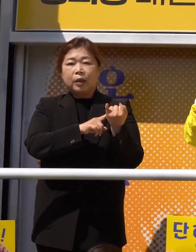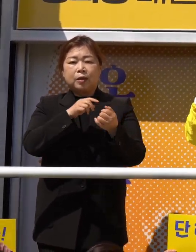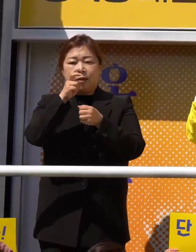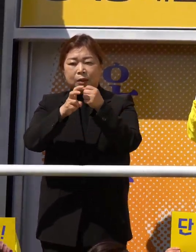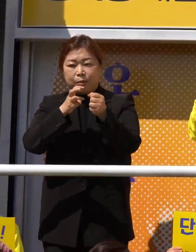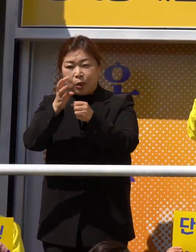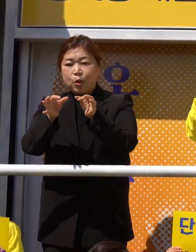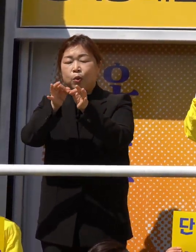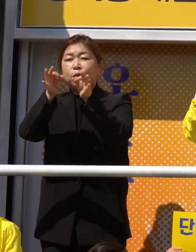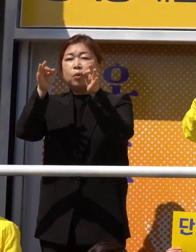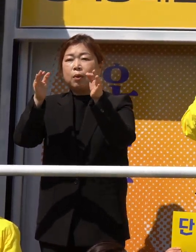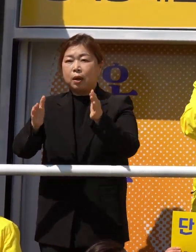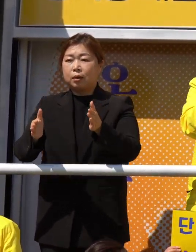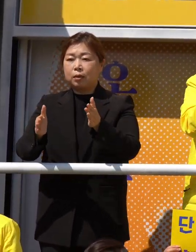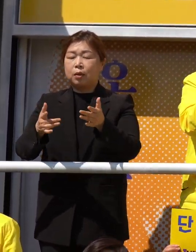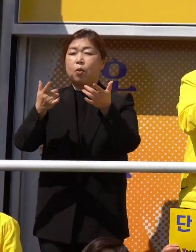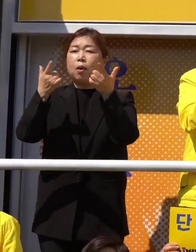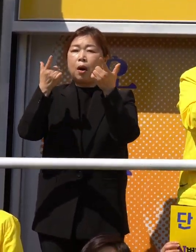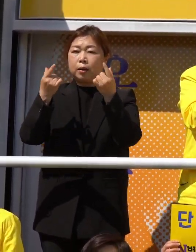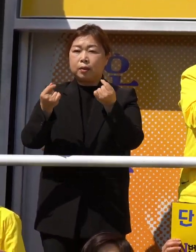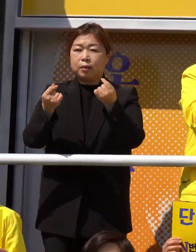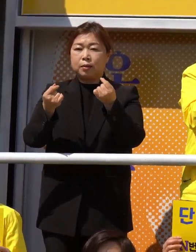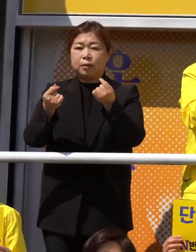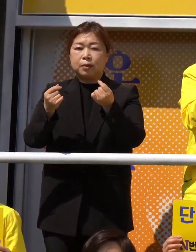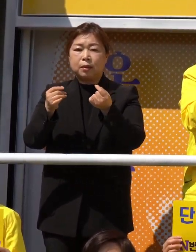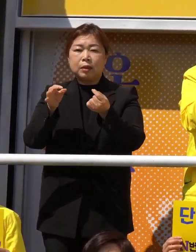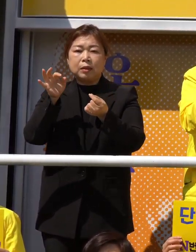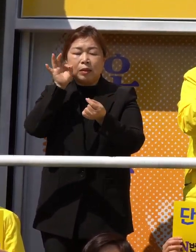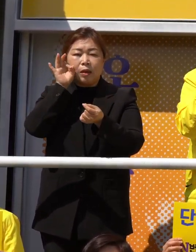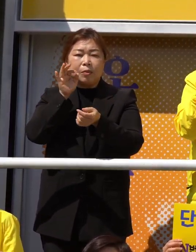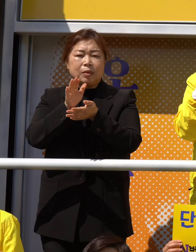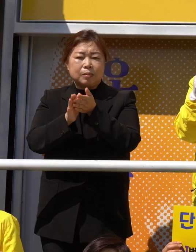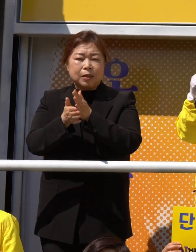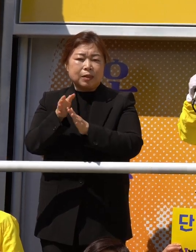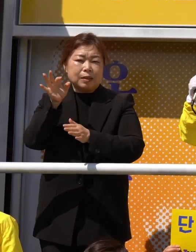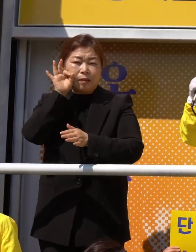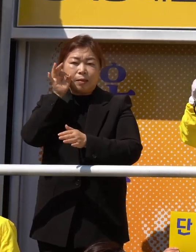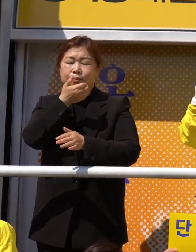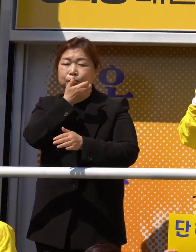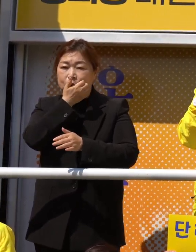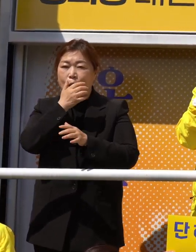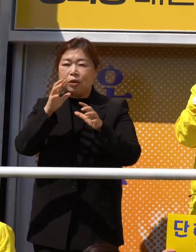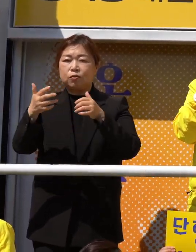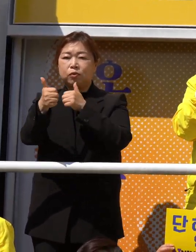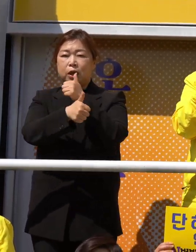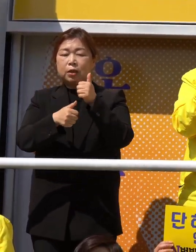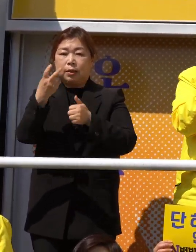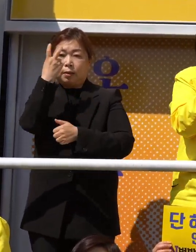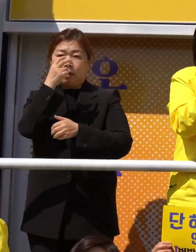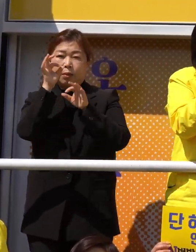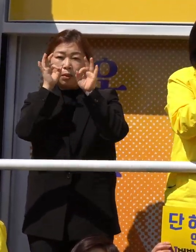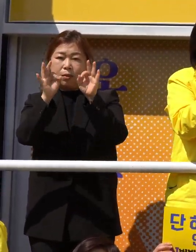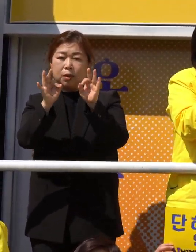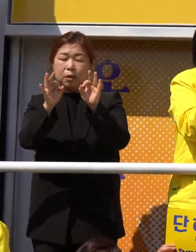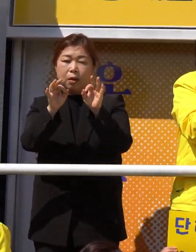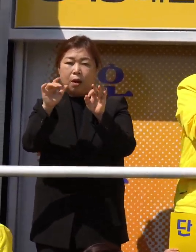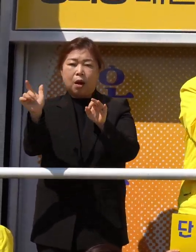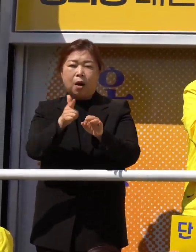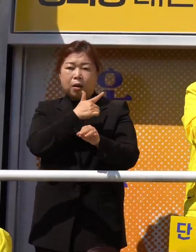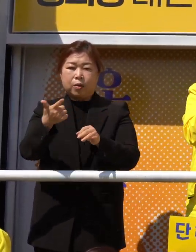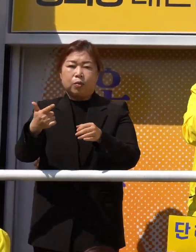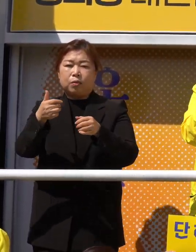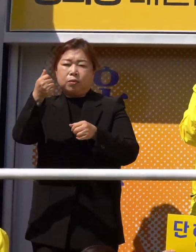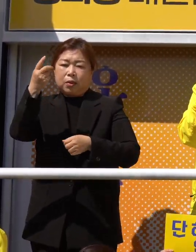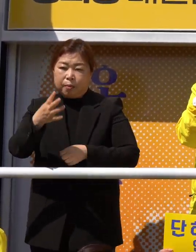십수년 동안 이런 염치 없는 국회를 지켜봤습니다. 하루에도 10번씩